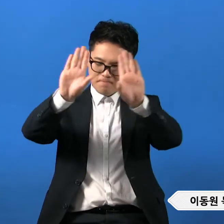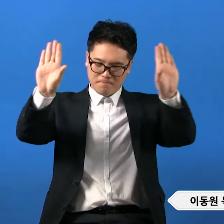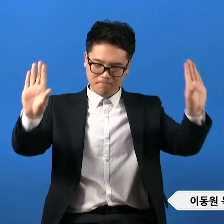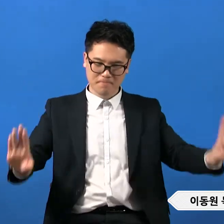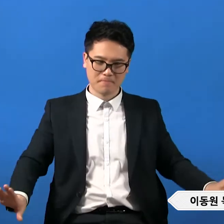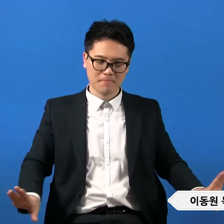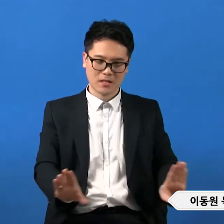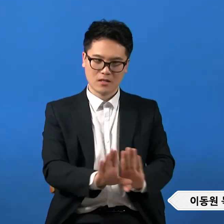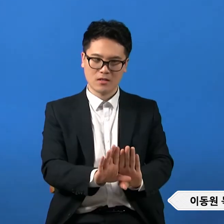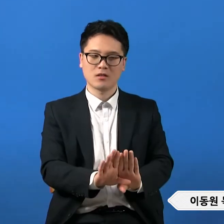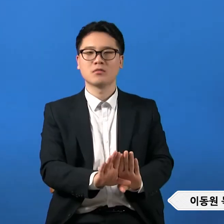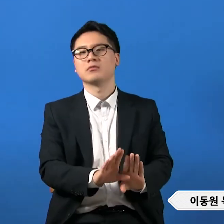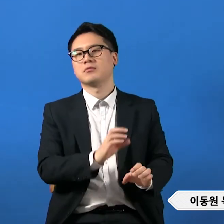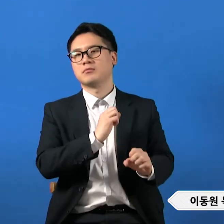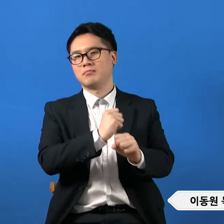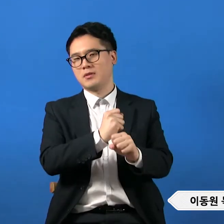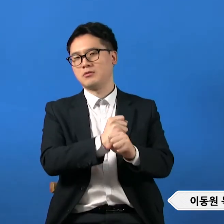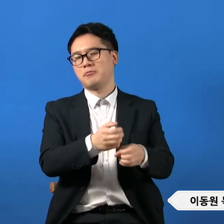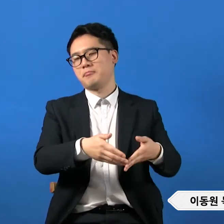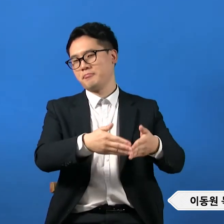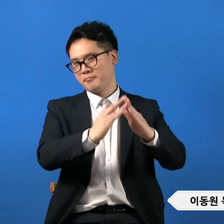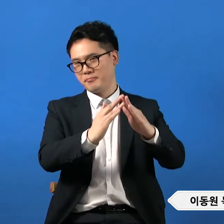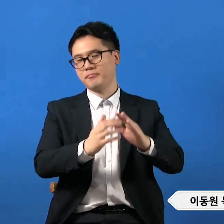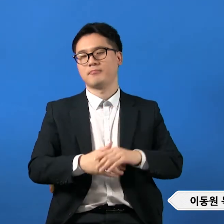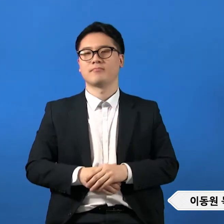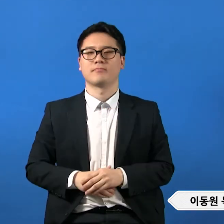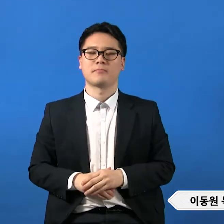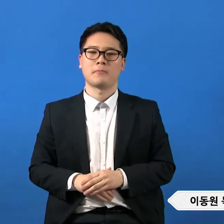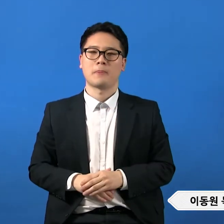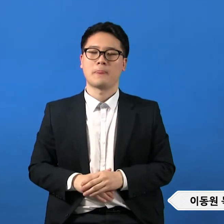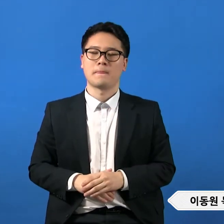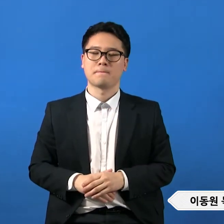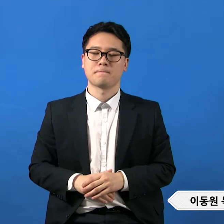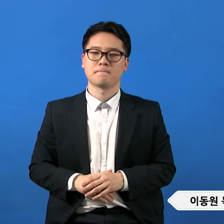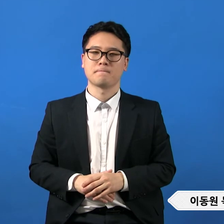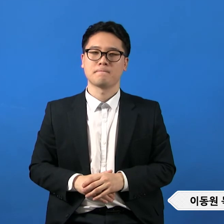쌓여진 피에타상을 보셔야 돼요. 네. 자,